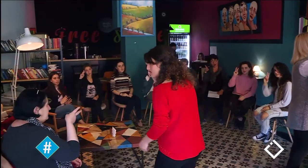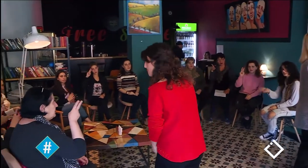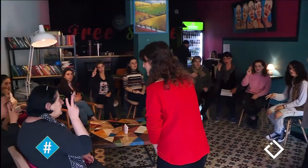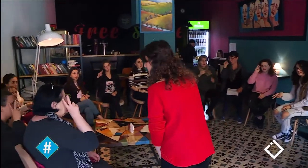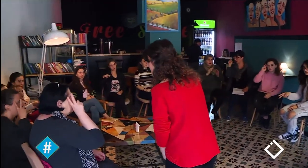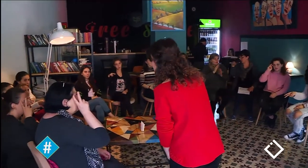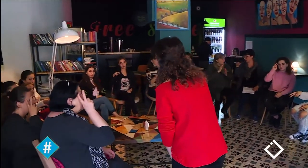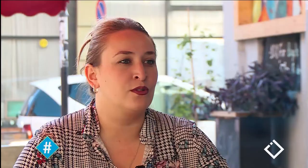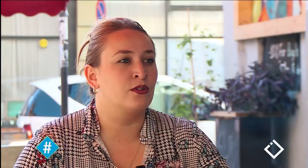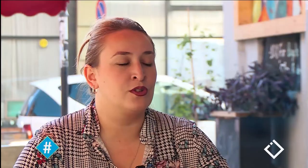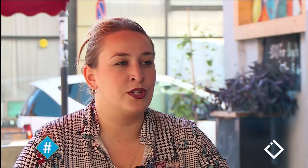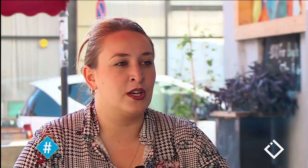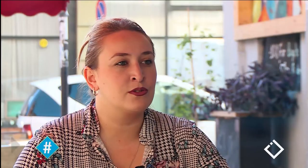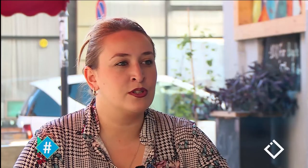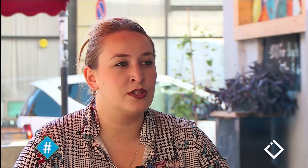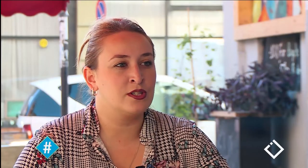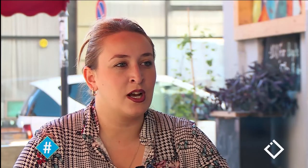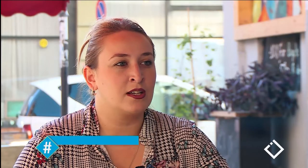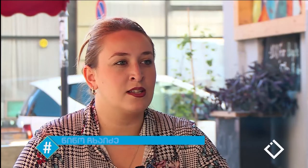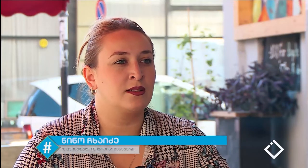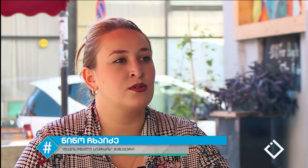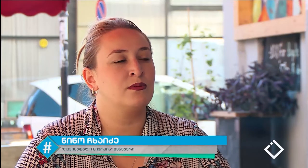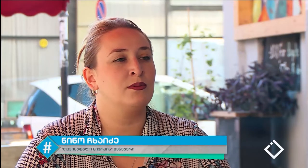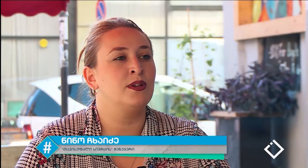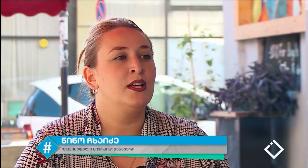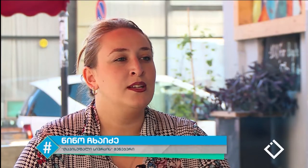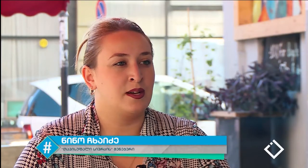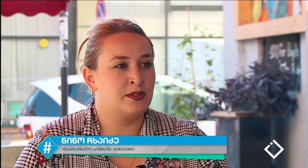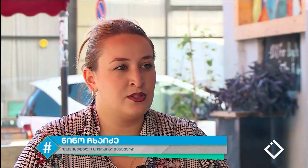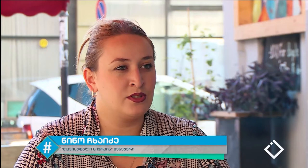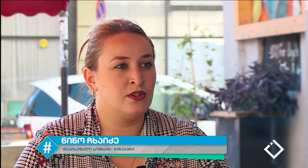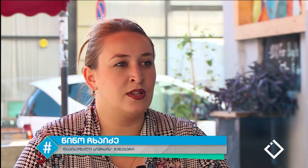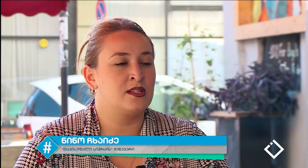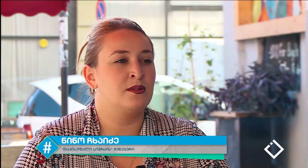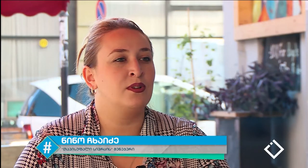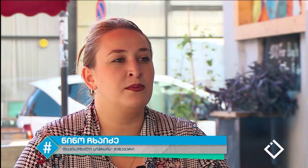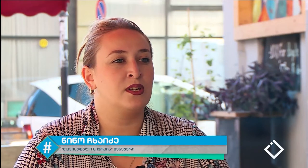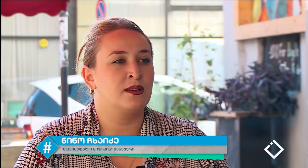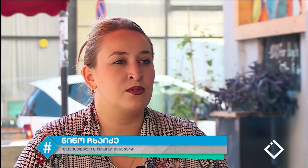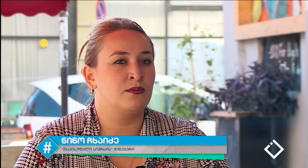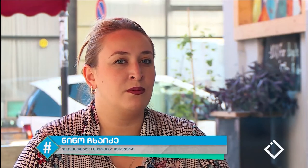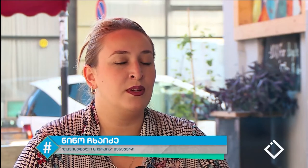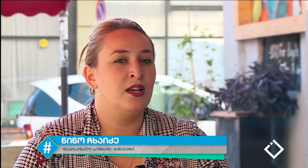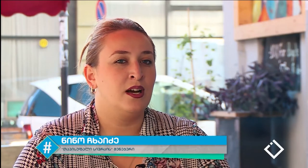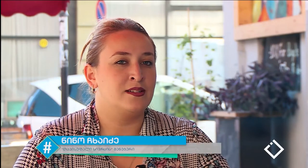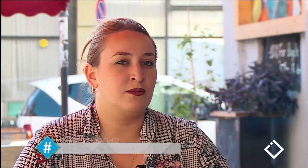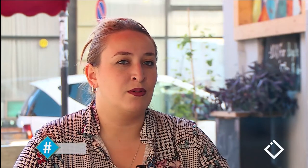წარმომადგენლები, ისეთ როგორიცაა იუსტიციის სახლის თანამშრომლები, სამედიცინო დაწესებულების თანამშრომლები, ასევე